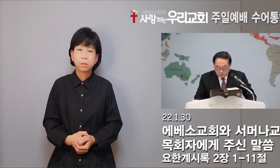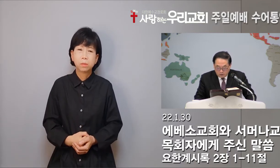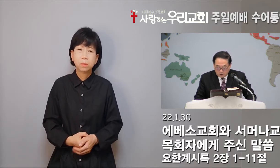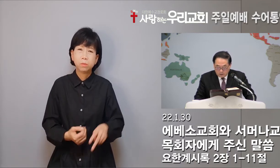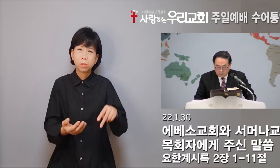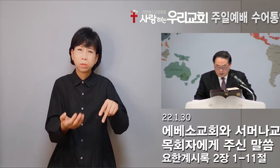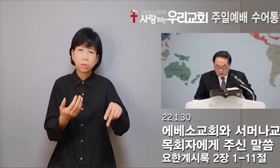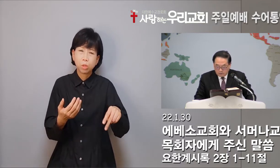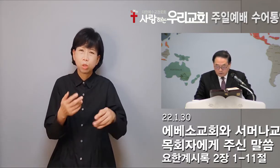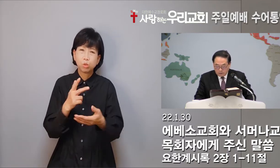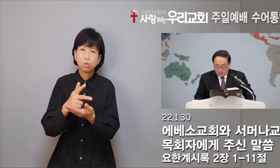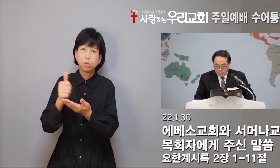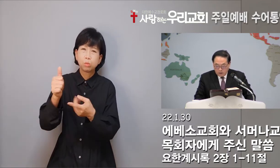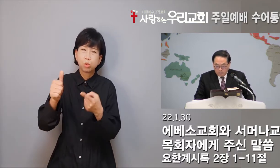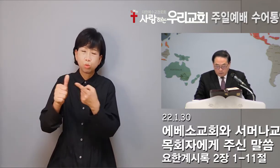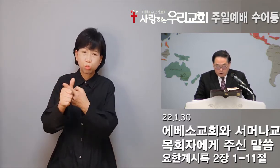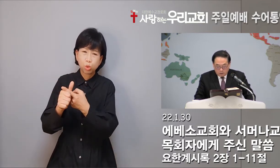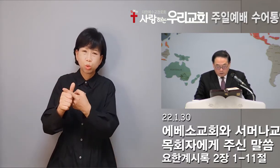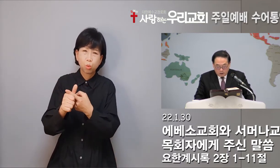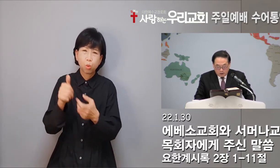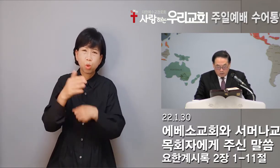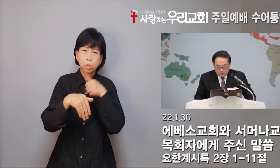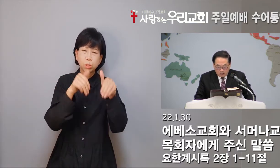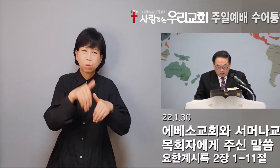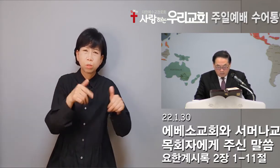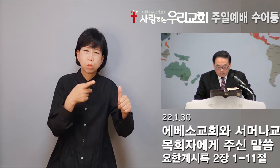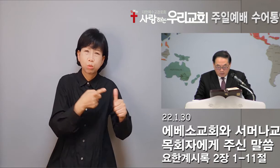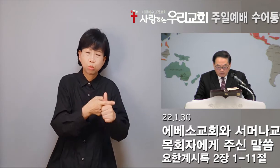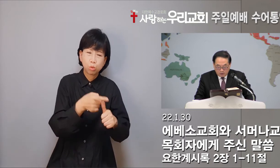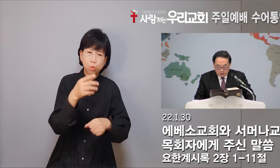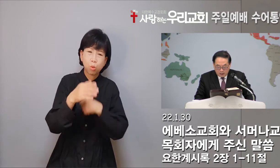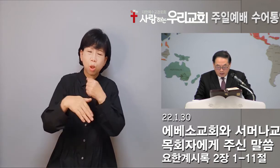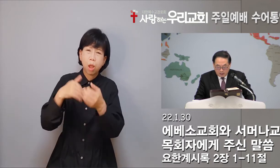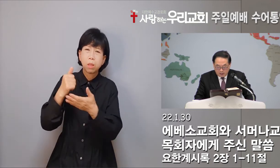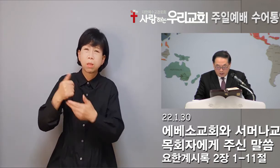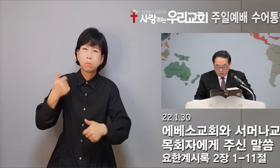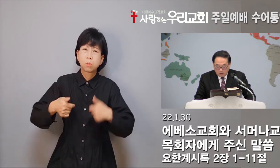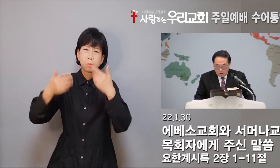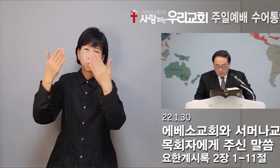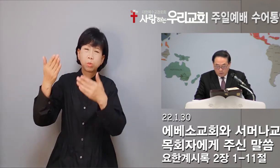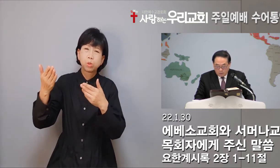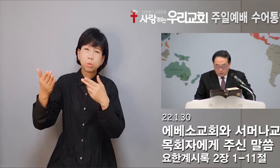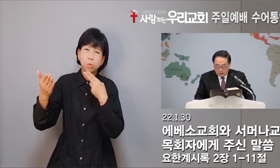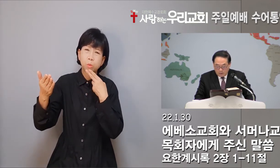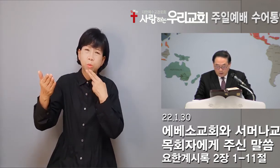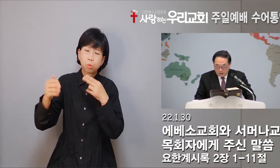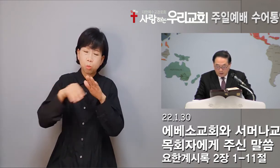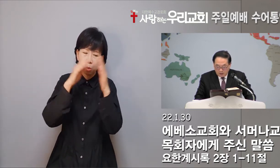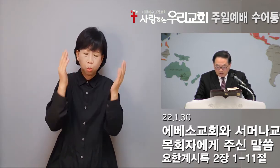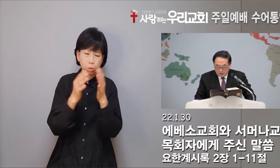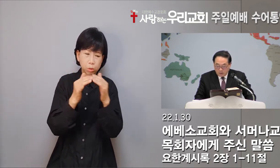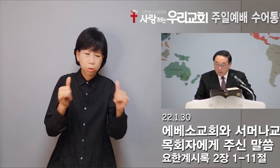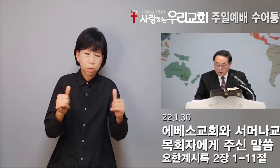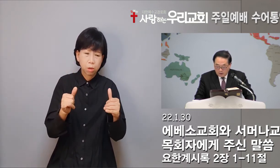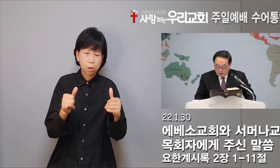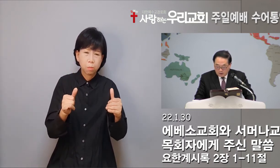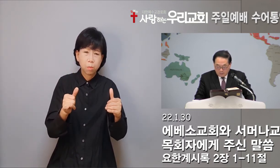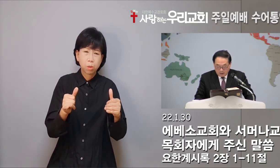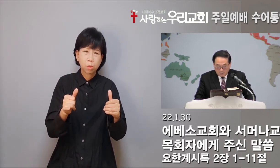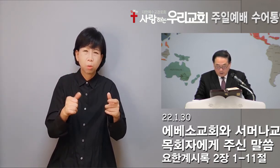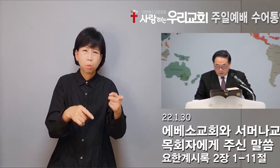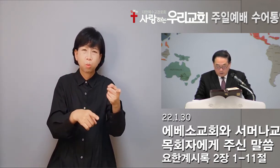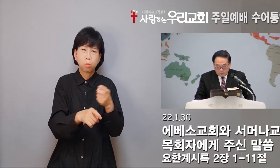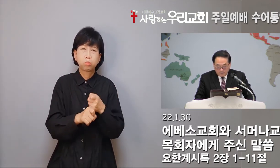주 예수와 선지자들을 죽이고 우리를 쫓아내고 하나님을 기쁘시게 하지 아니하고 모든 사람에게 대적이 되어